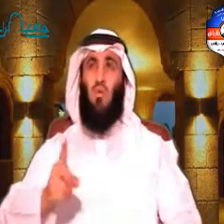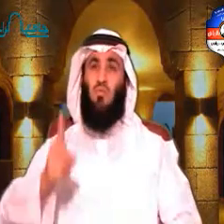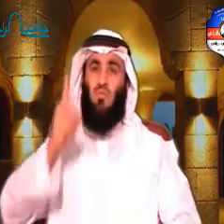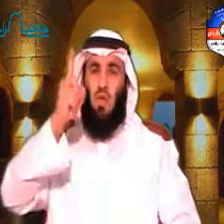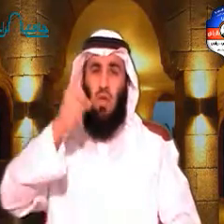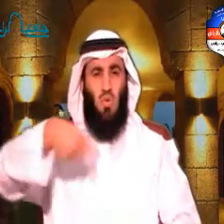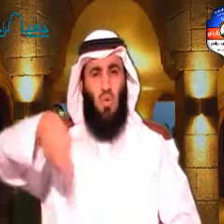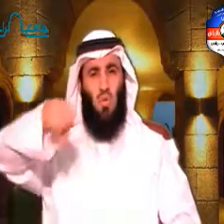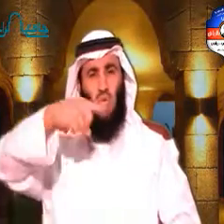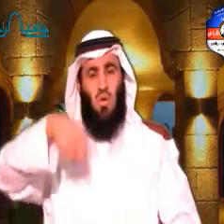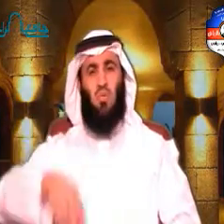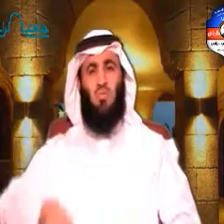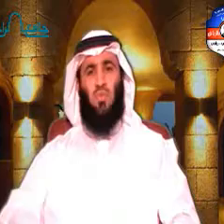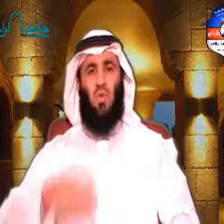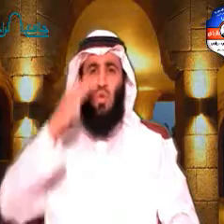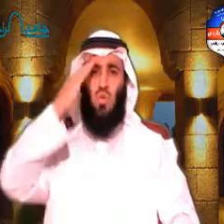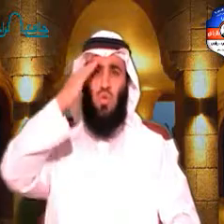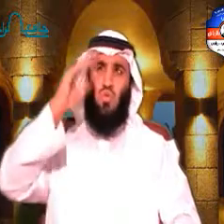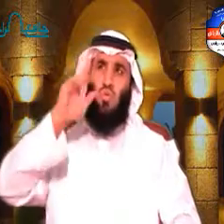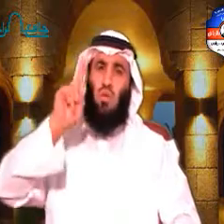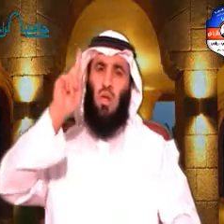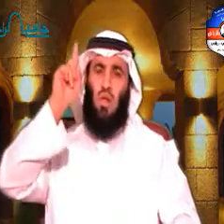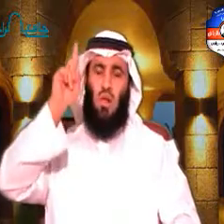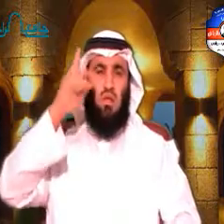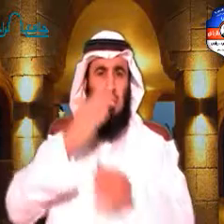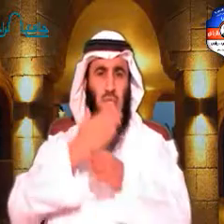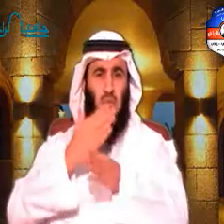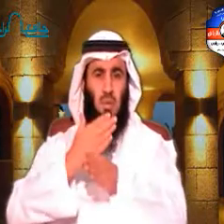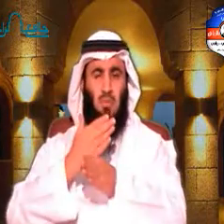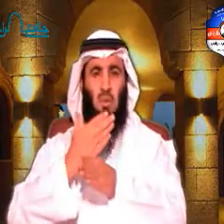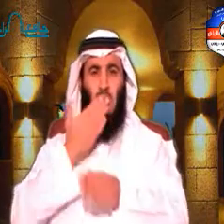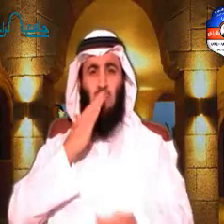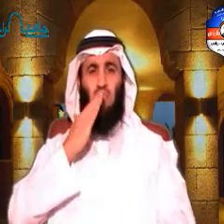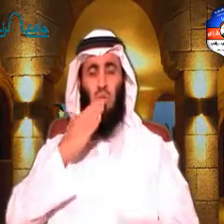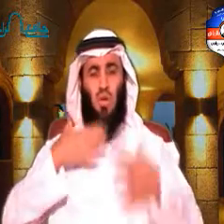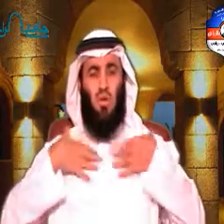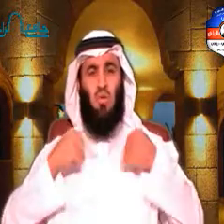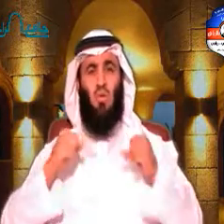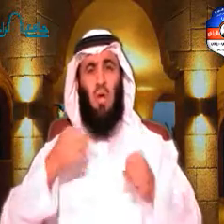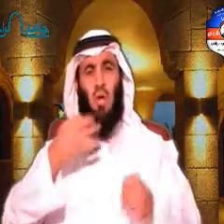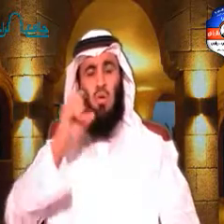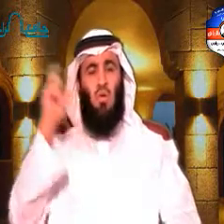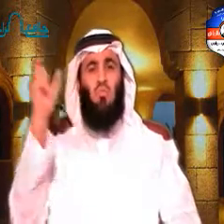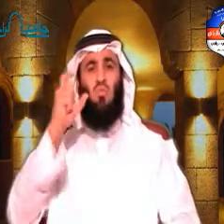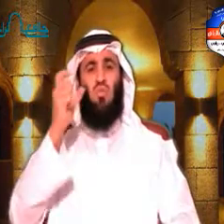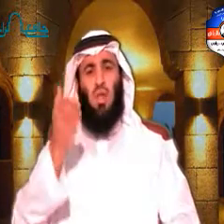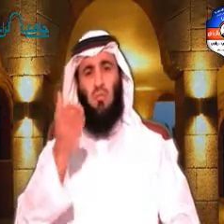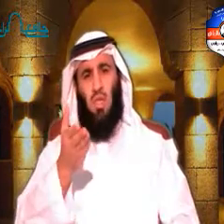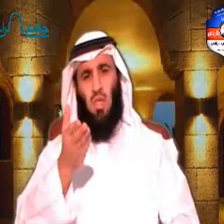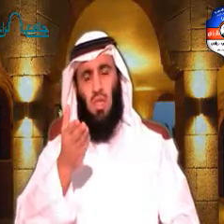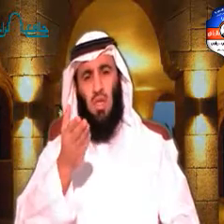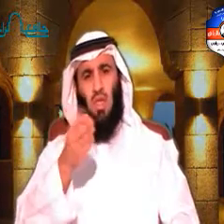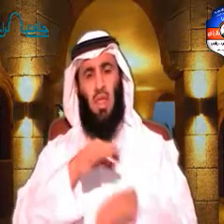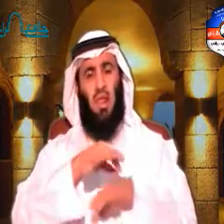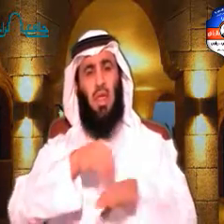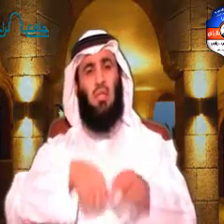الله، واشكروه على أن هداكم للإسلام وجعلكم من أمة خير الأنام